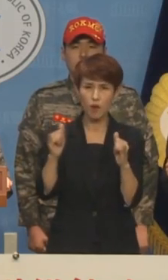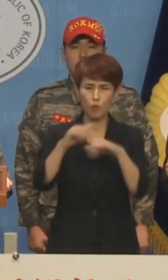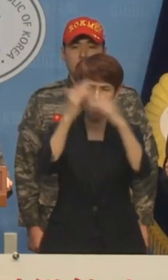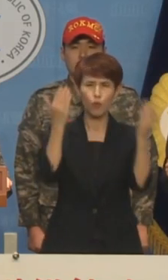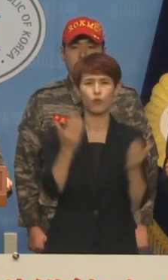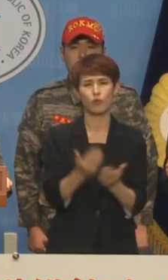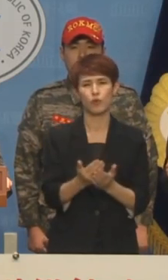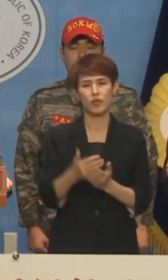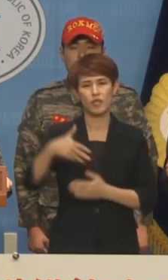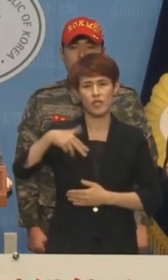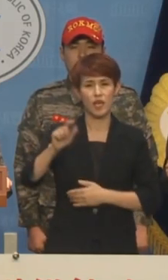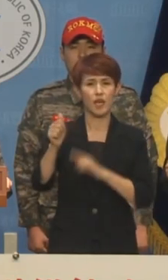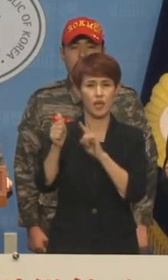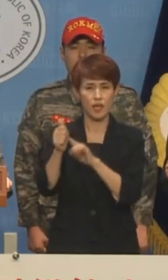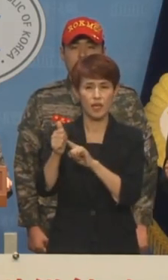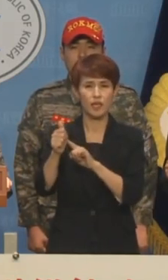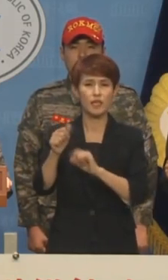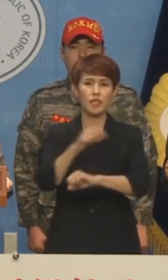함께